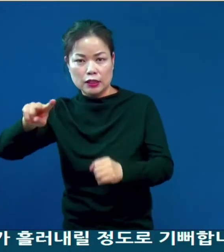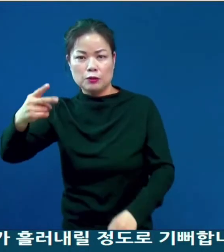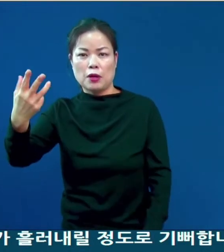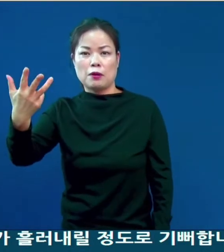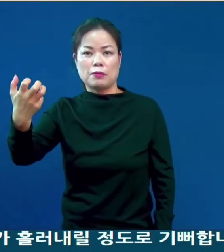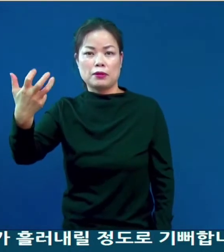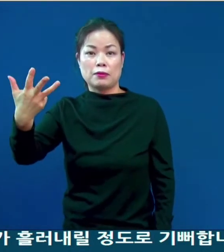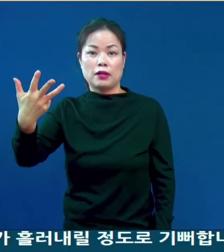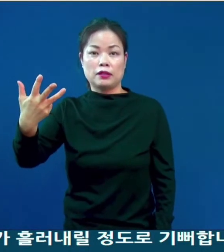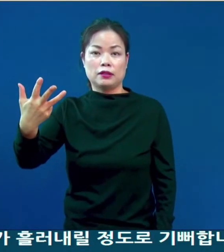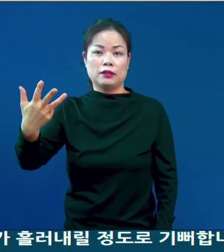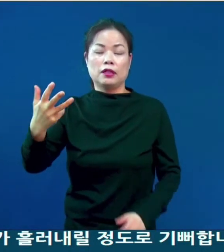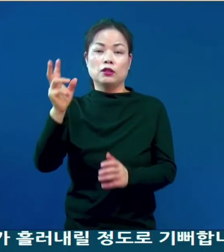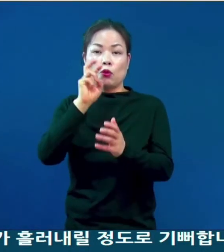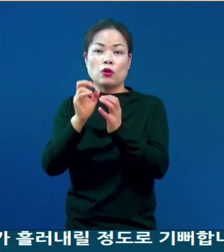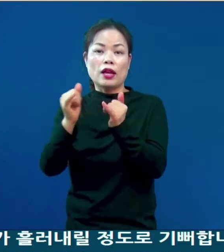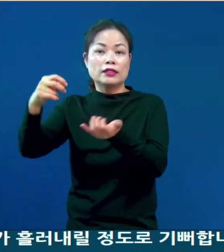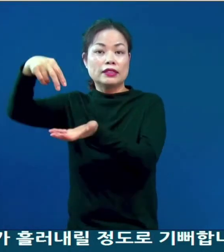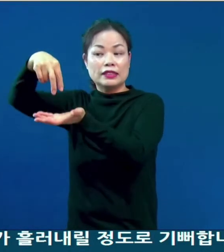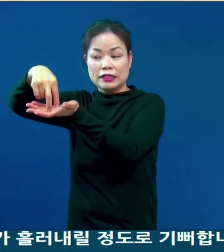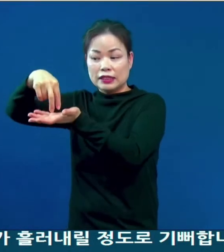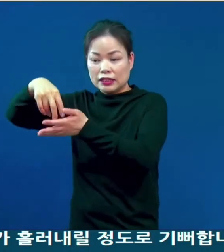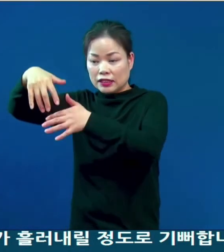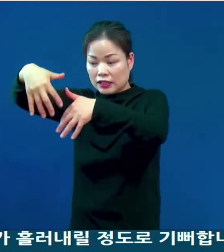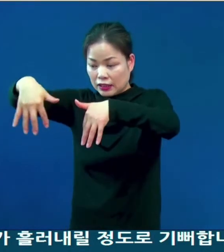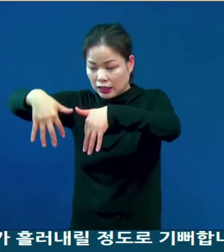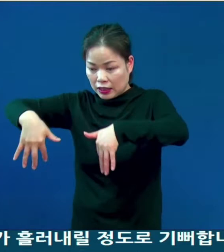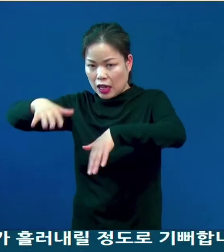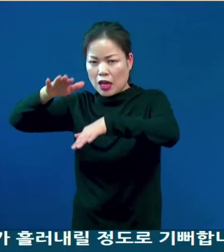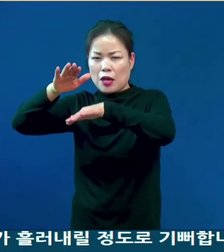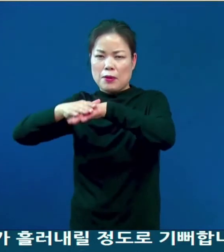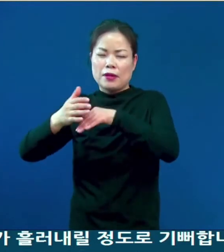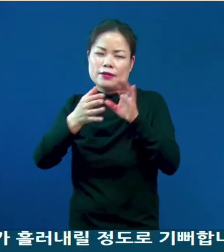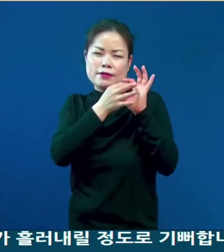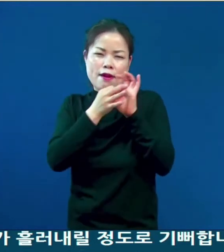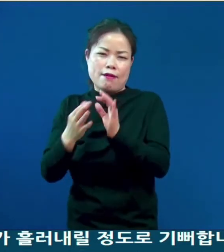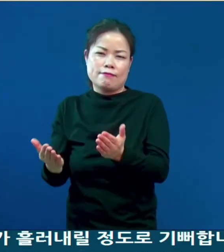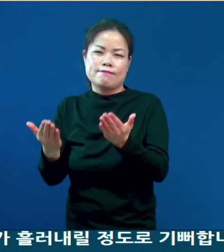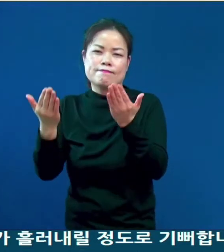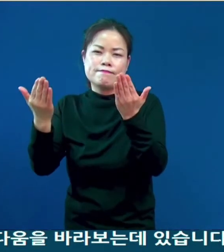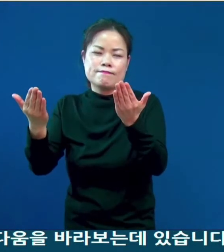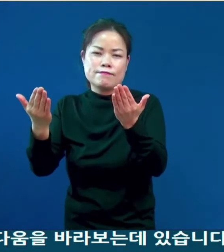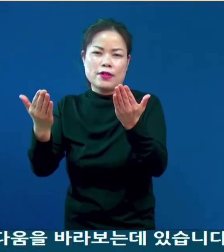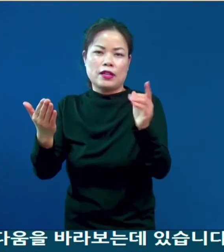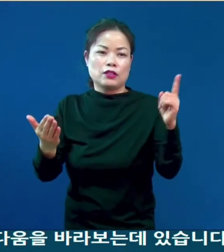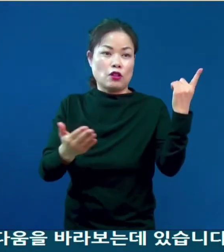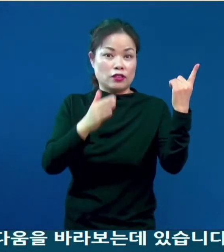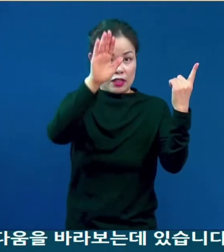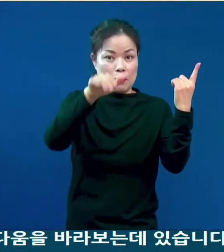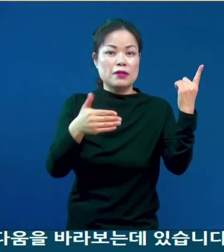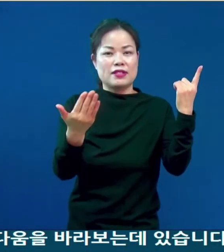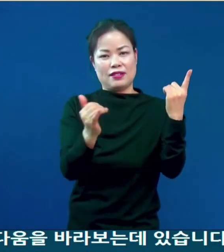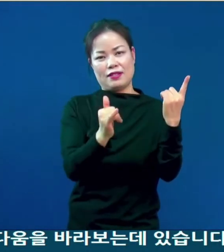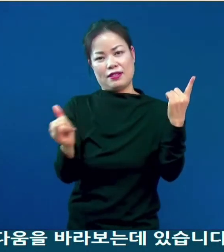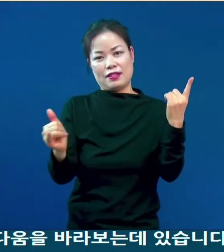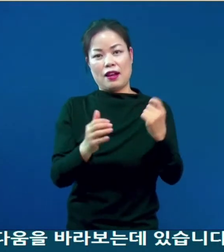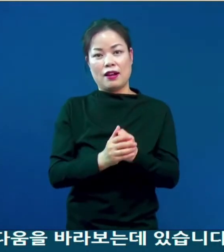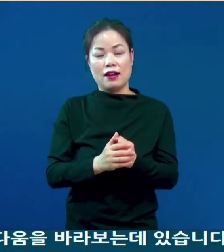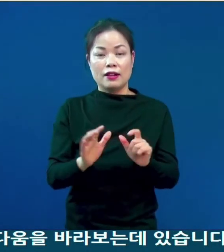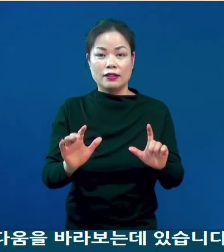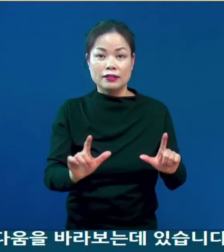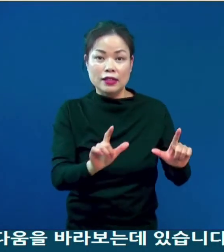288명의 노래하는 자를 세워서 예배의 향연이 끊어지지 않도록 했습니다. 다윗은 예배자였습니다.